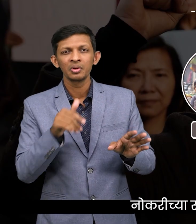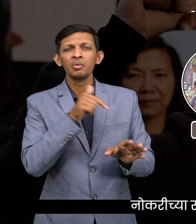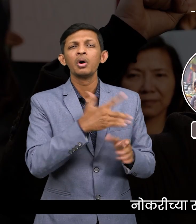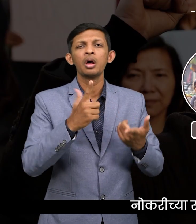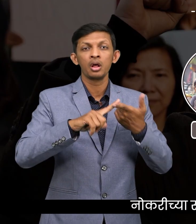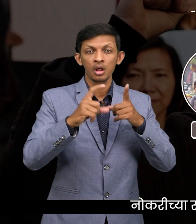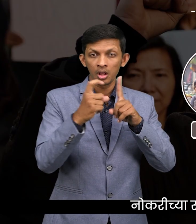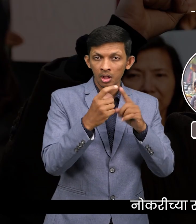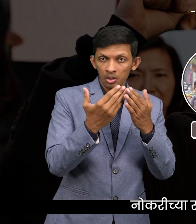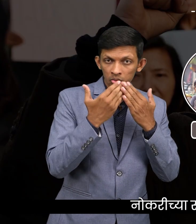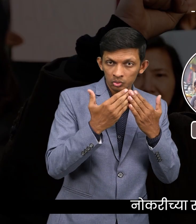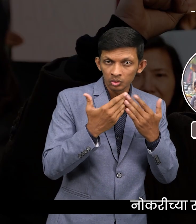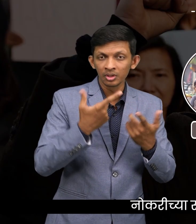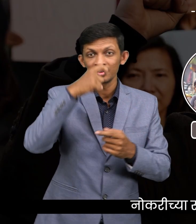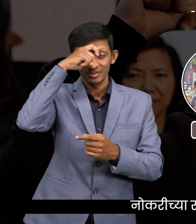इत्यादी